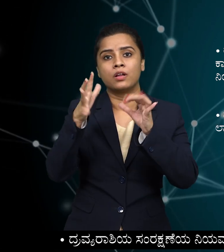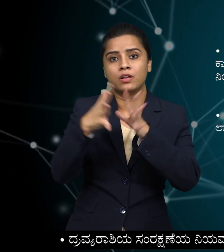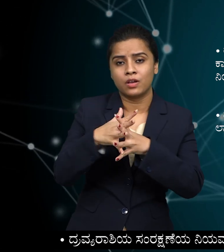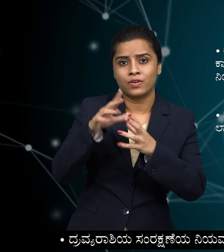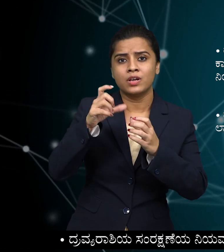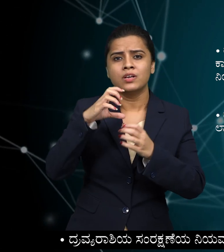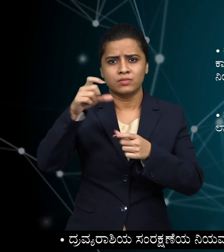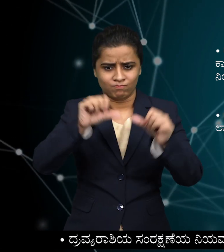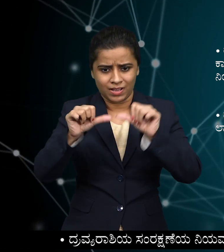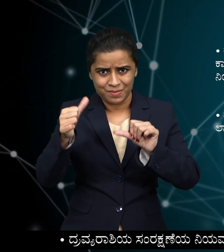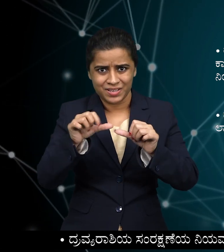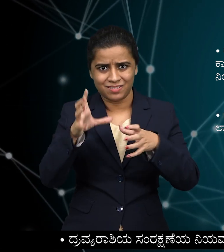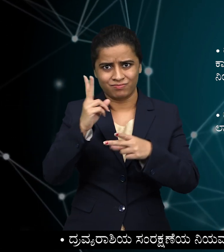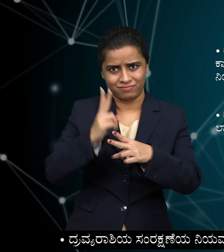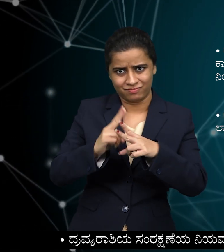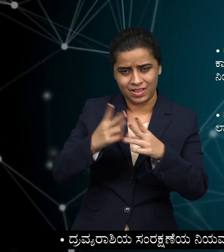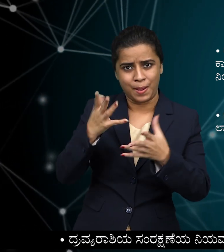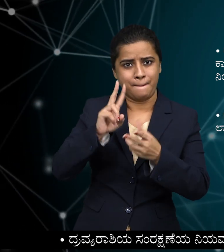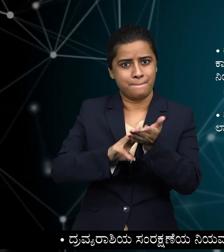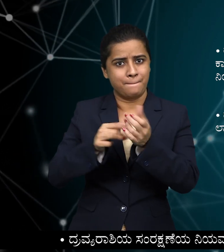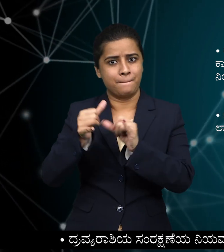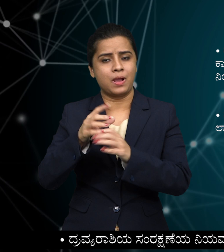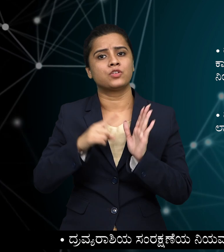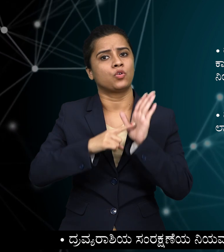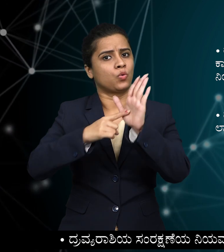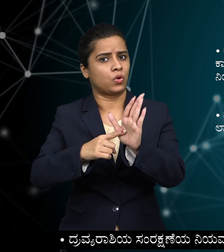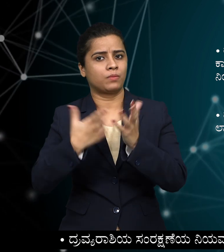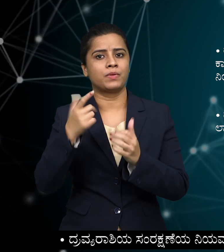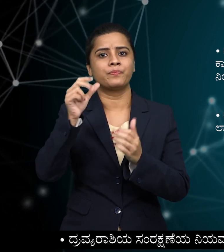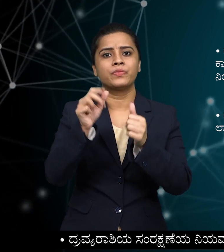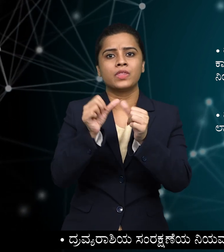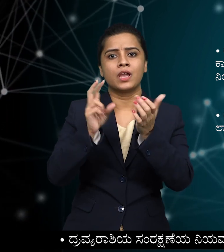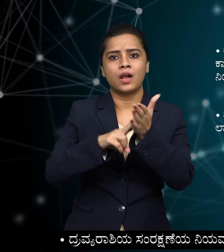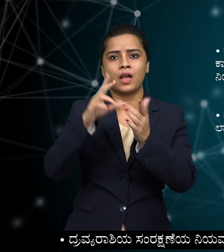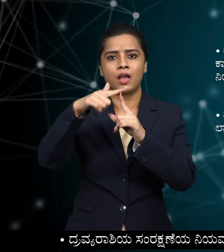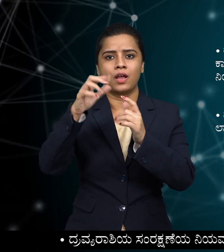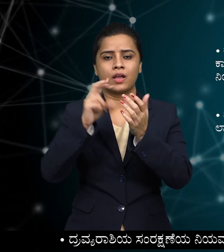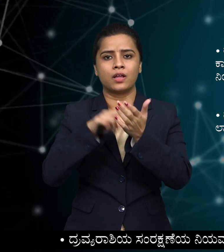ದ್ರವ್ಯರಾಶಿಯ ಸಂರಕ್ಷಣೆಯ ನಿಯಮವನ್ನು ಆಂಟೋಯಿನ್ ಲಾವೋಸಿಯರ್ ನೀಡಿದರು.